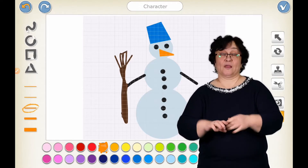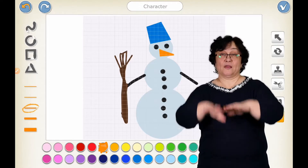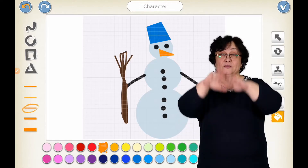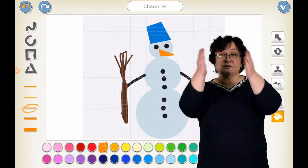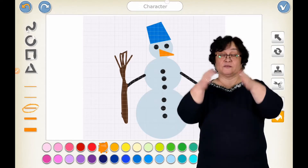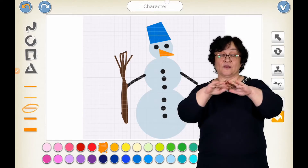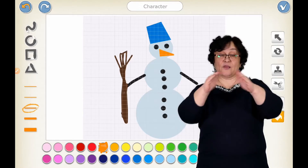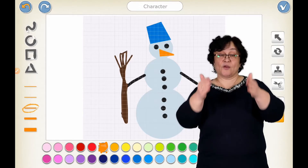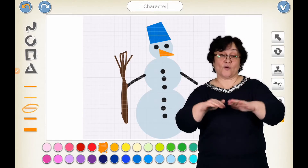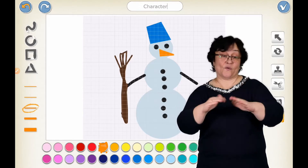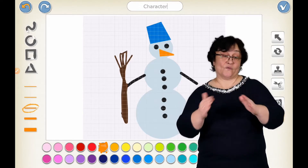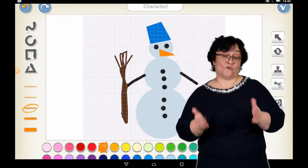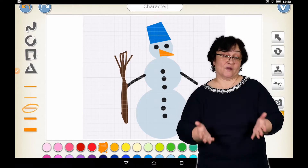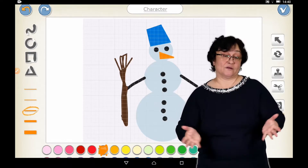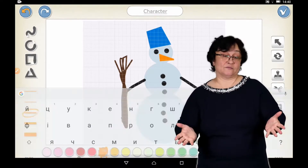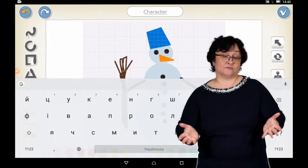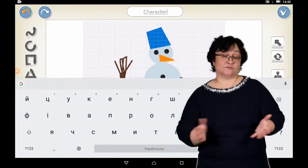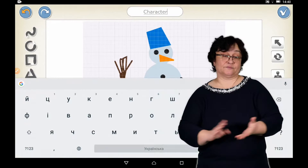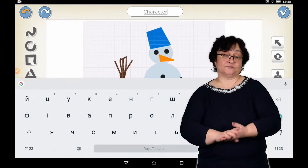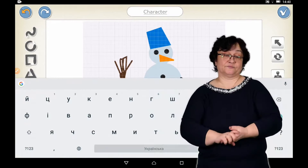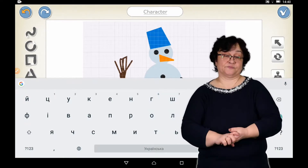замалюємо. Сніговик.